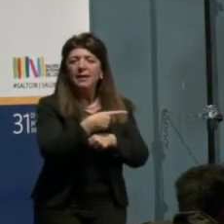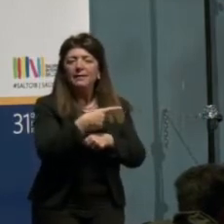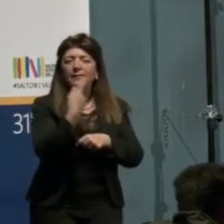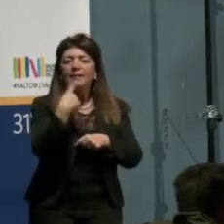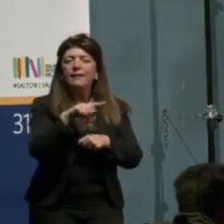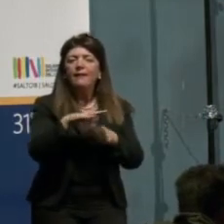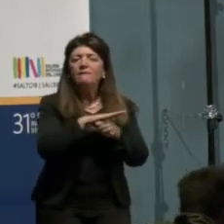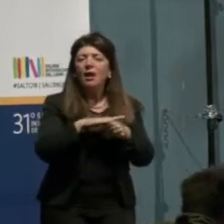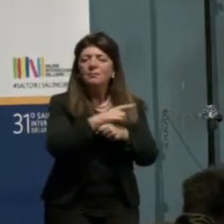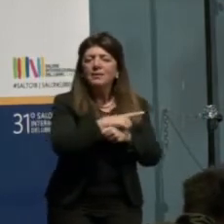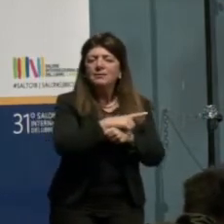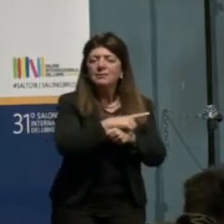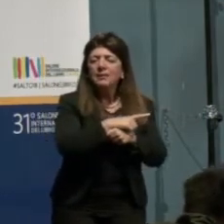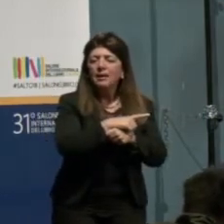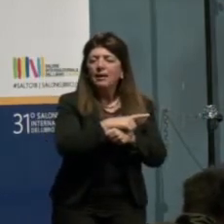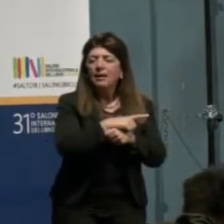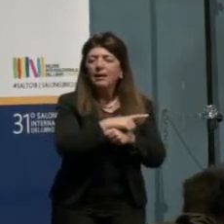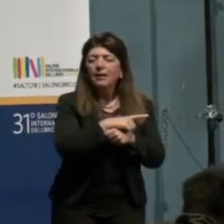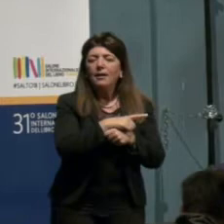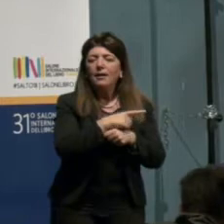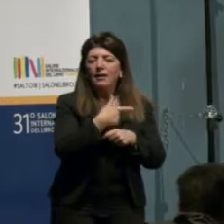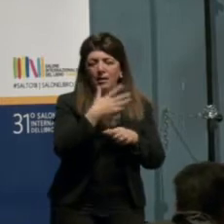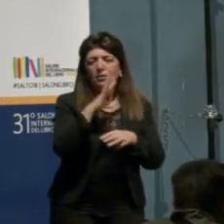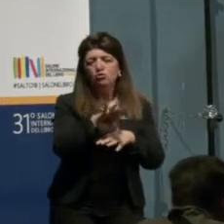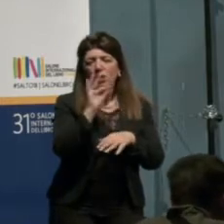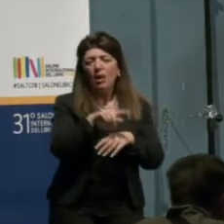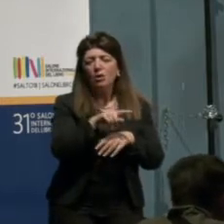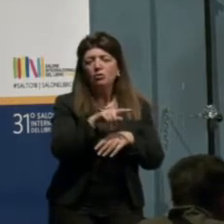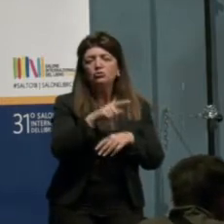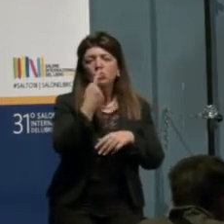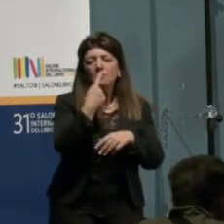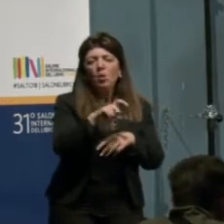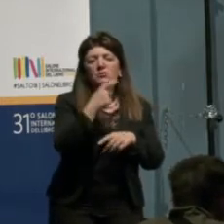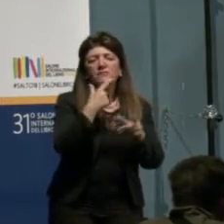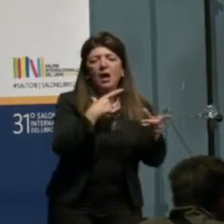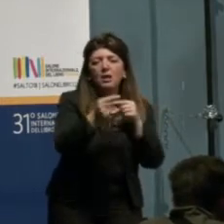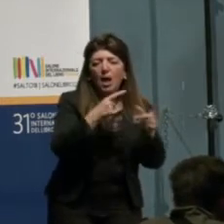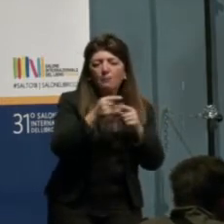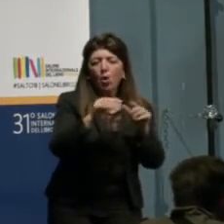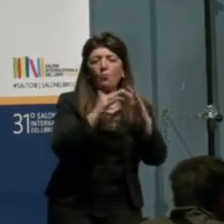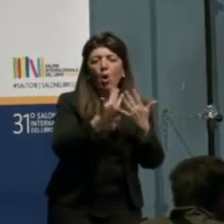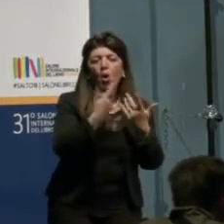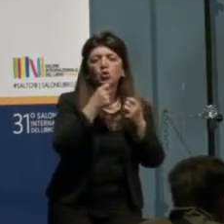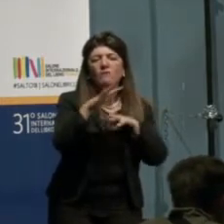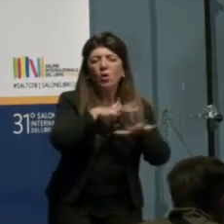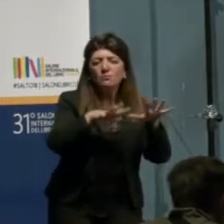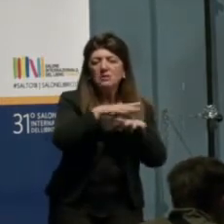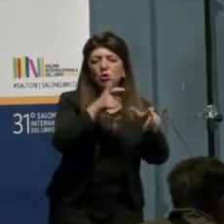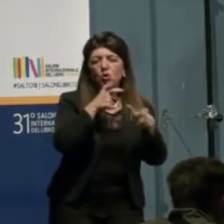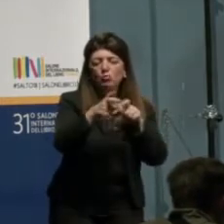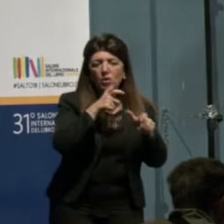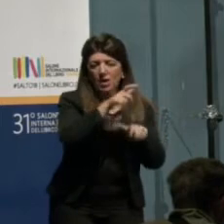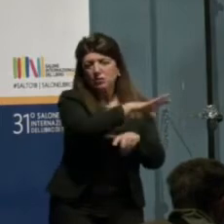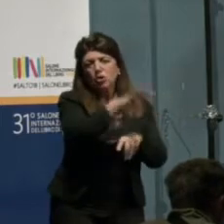famiglia ha scelto per rapporti con il mondo dell'informazione della comunicazione aveva